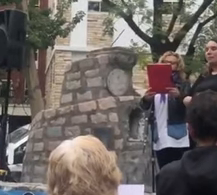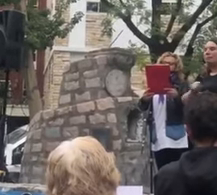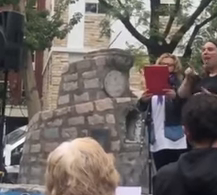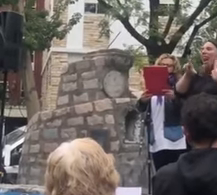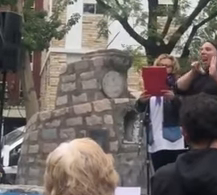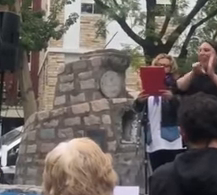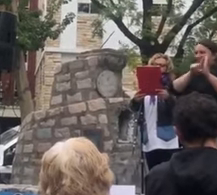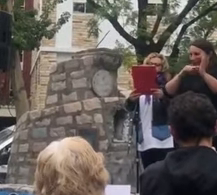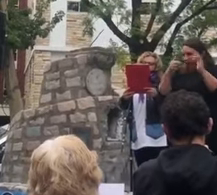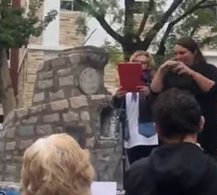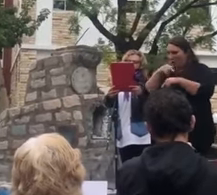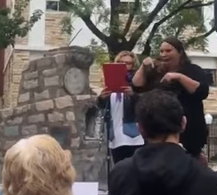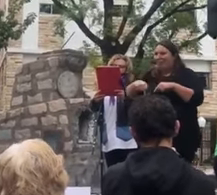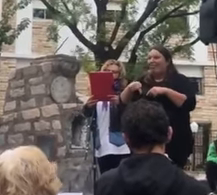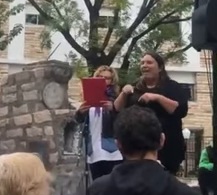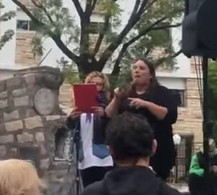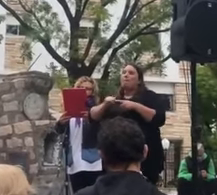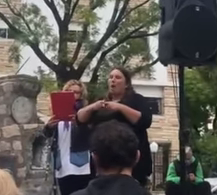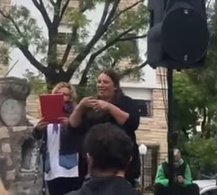legisladora del Frente de Todos.